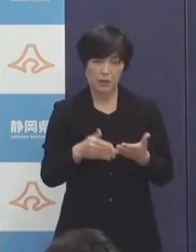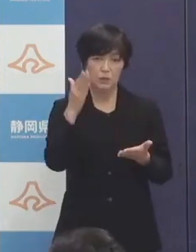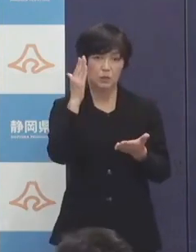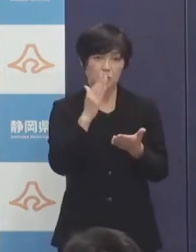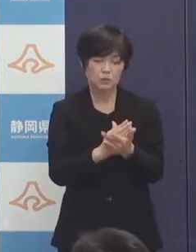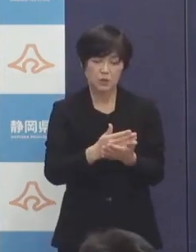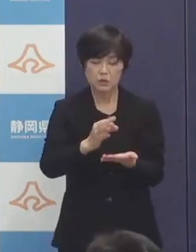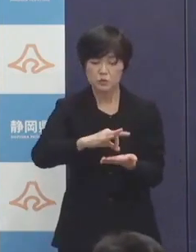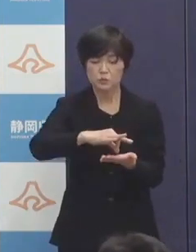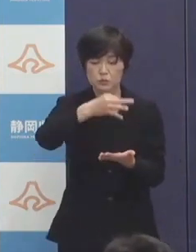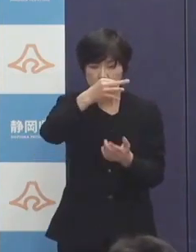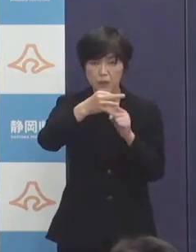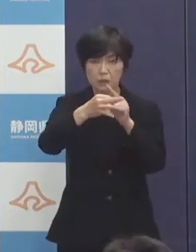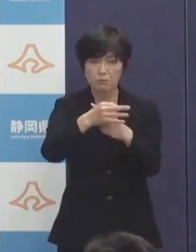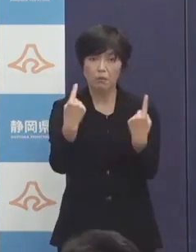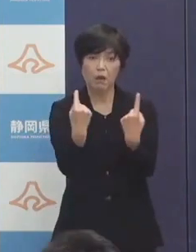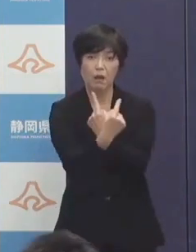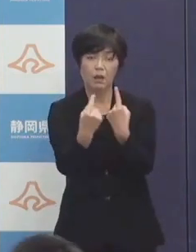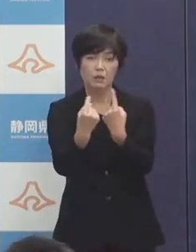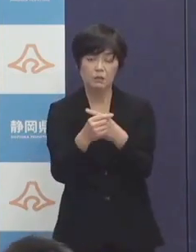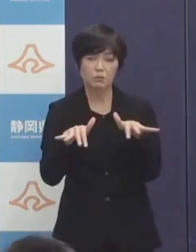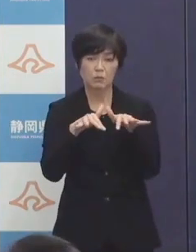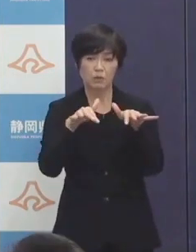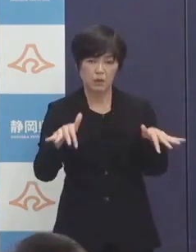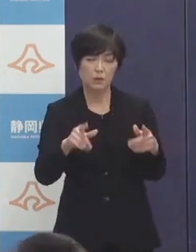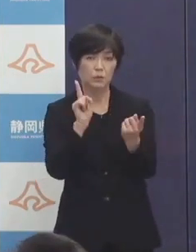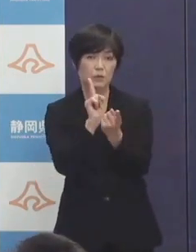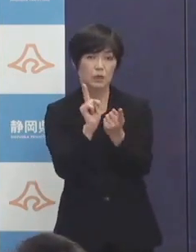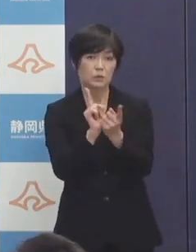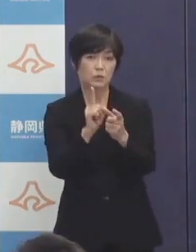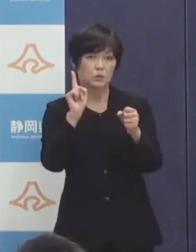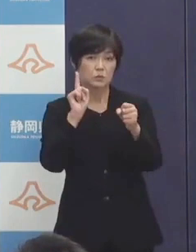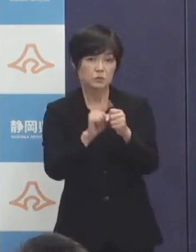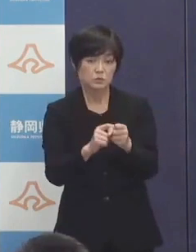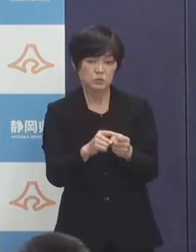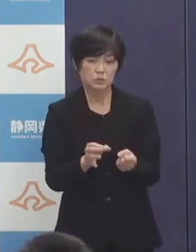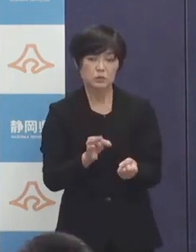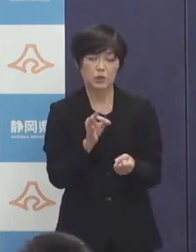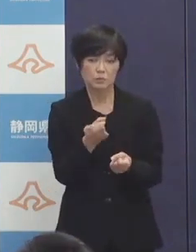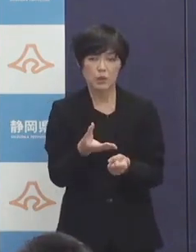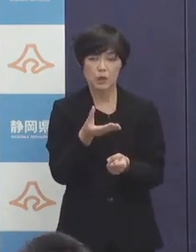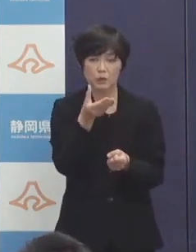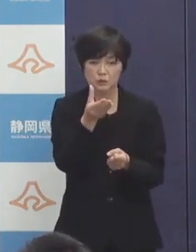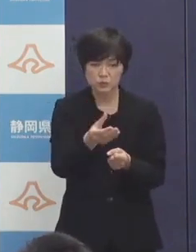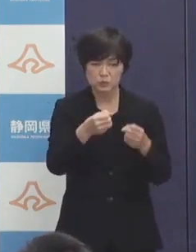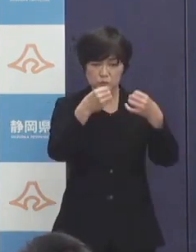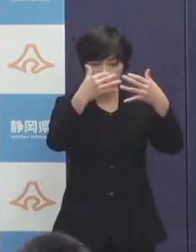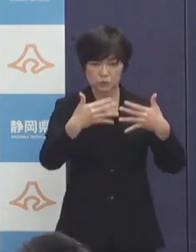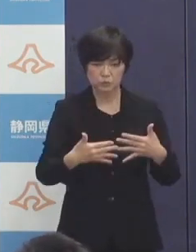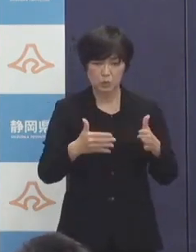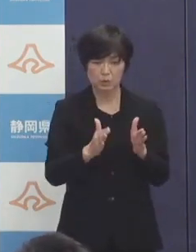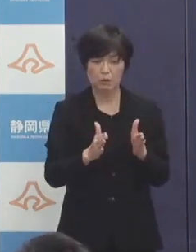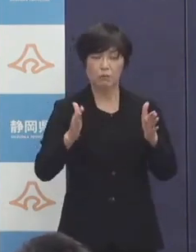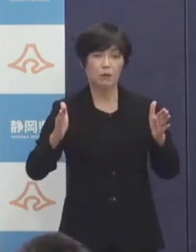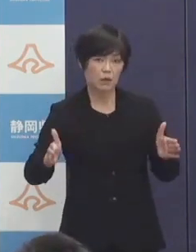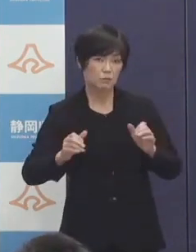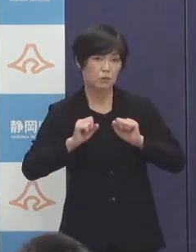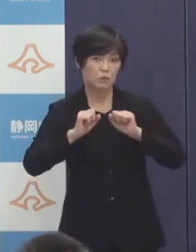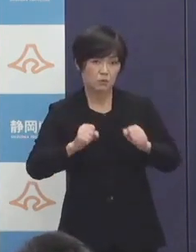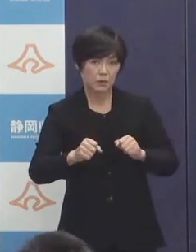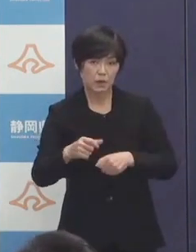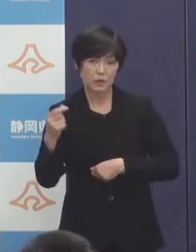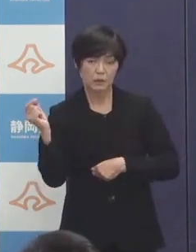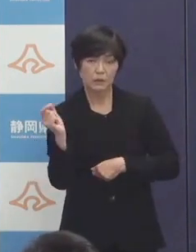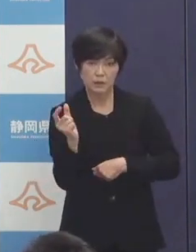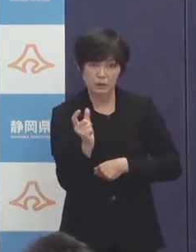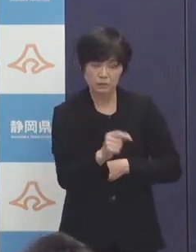売上高の変動等の影響に対応するために融資要件の緩和を行います。こうしたことをスピード感を